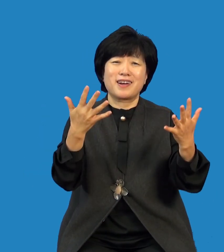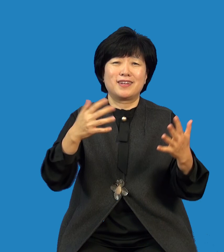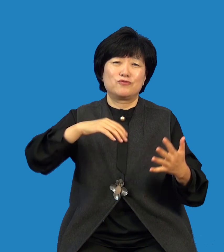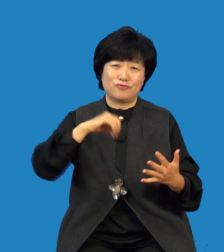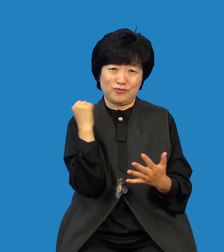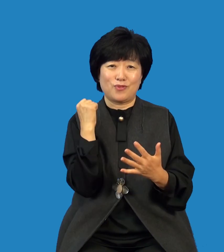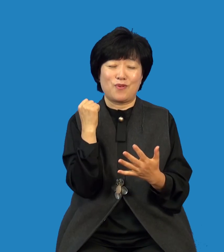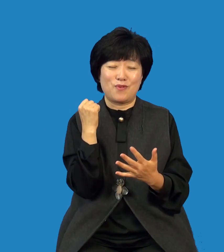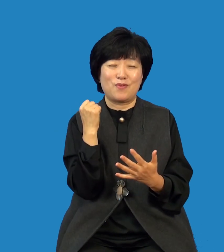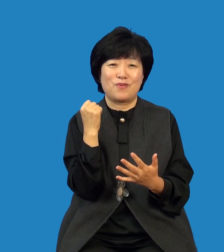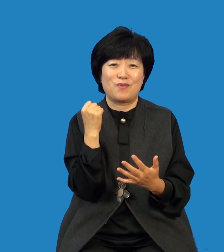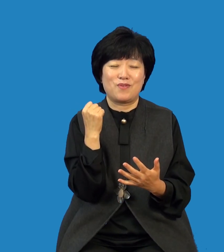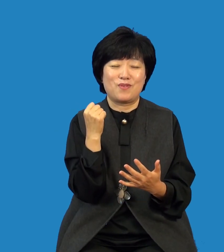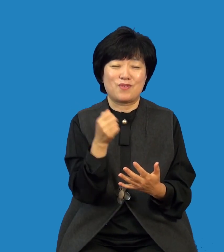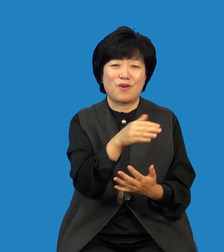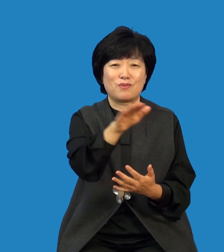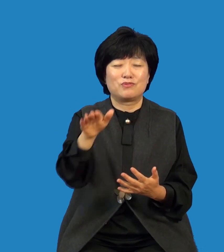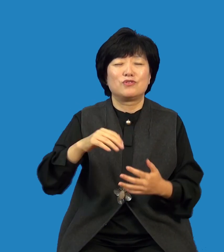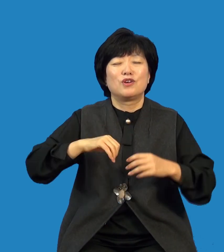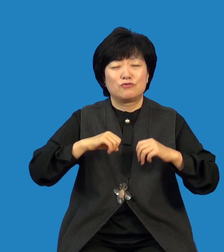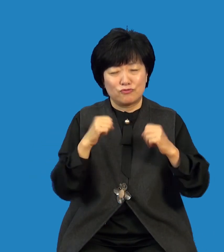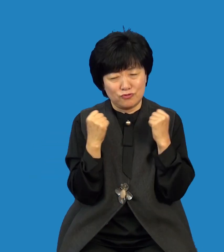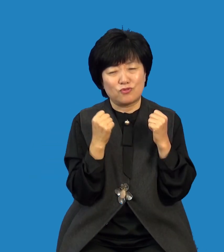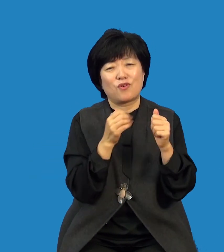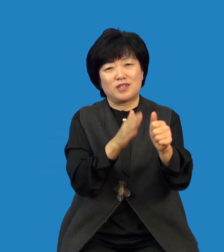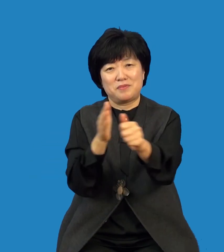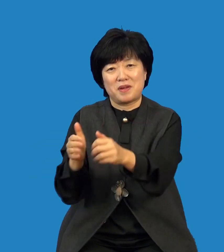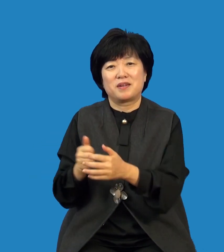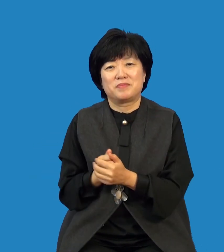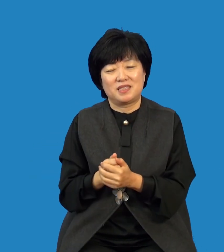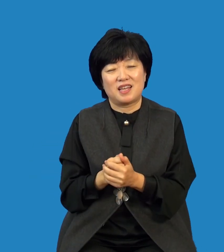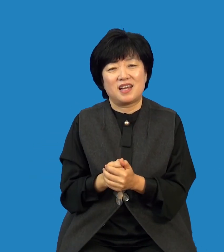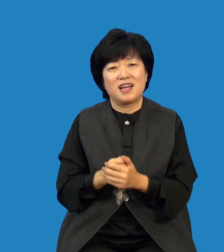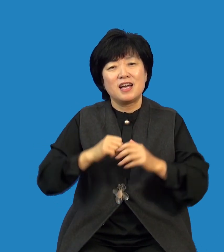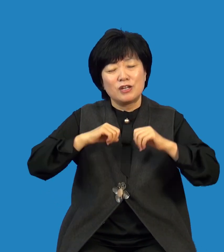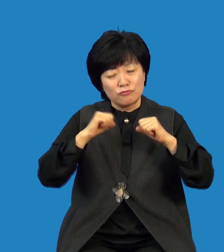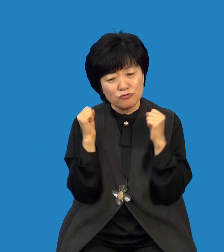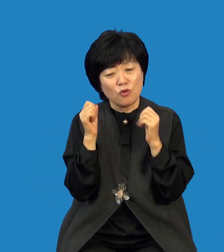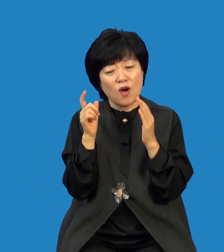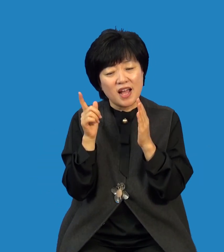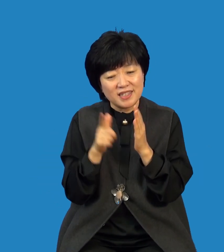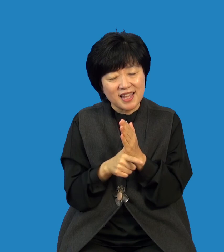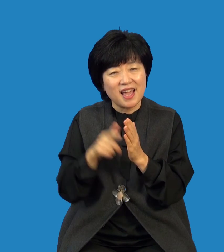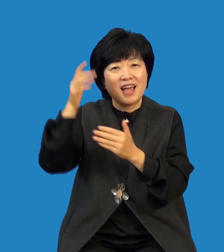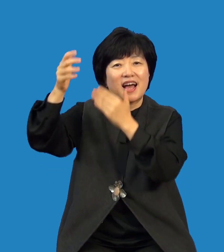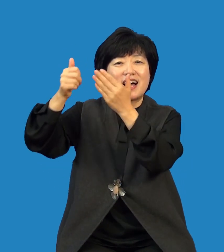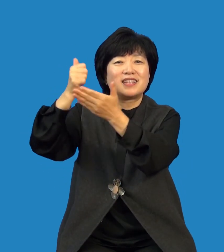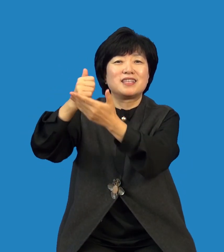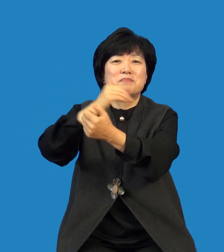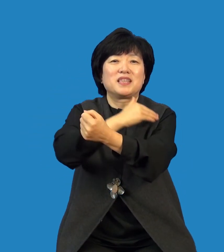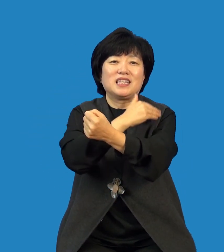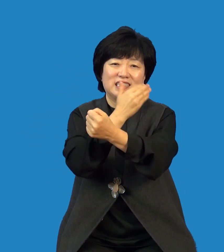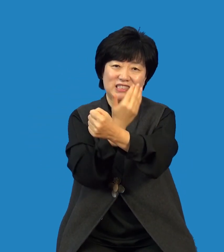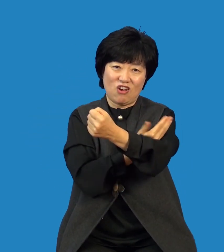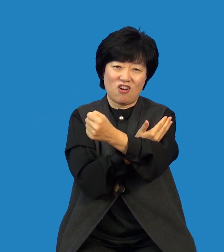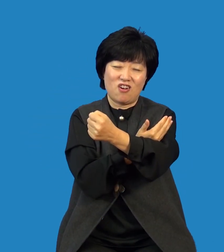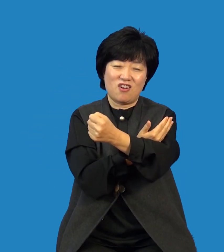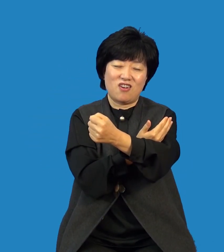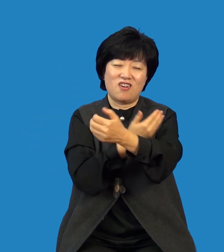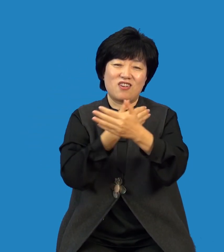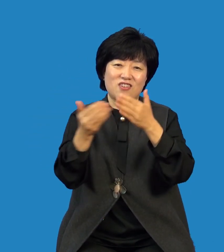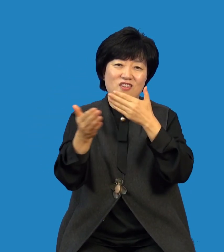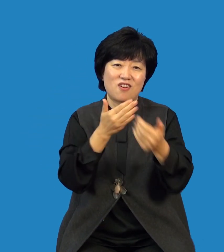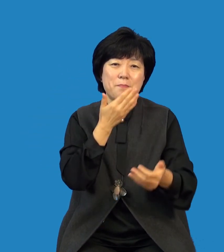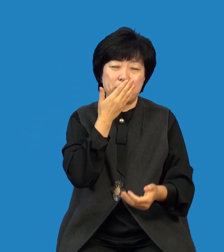문제들이거든. 그걸 여러분 순종하셔야 돼요. 그랬을 때 거기서부터 뭐가 열려요? 하나님의 능력을 경험해 보는 일들이 있는 거야. 크고 작은